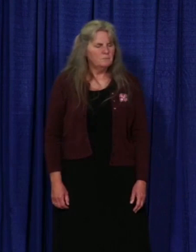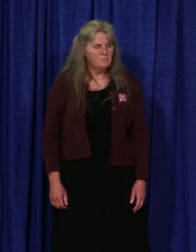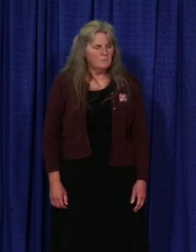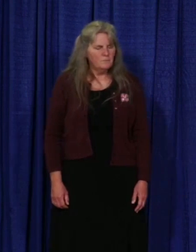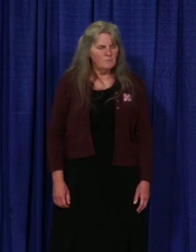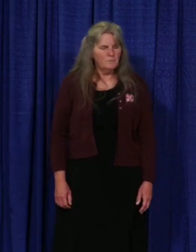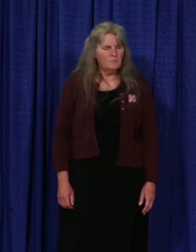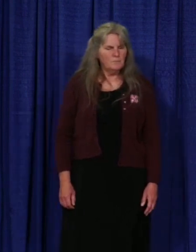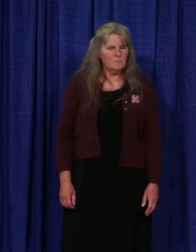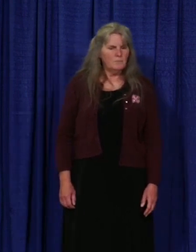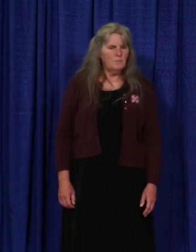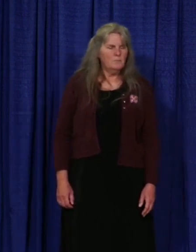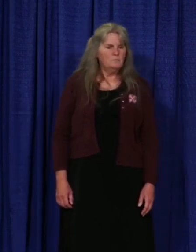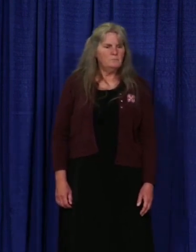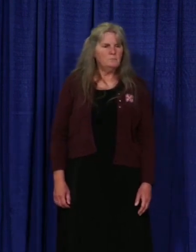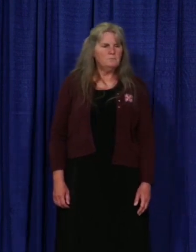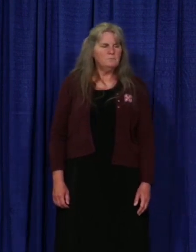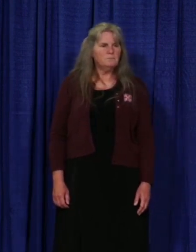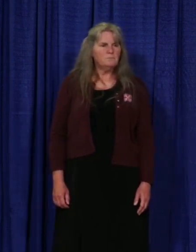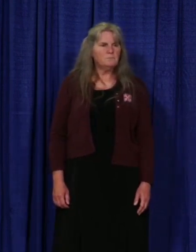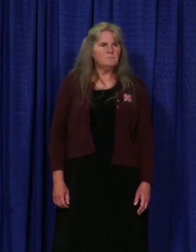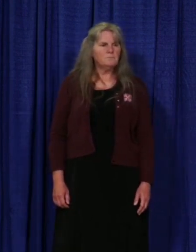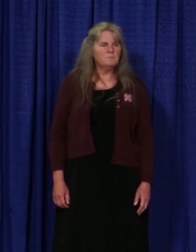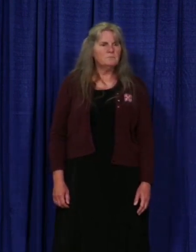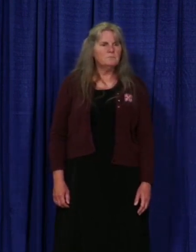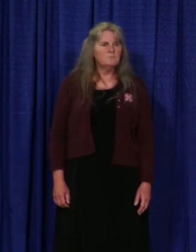a des régulations, des